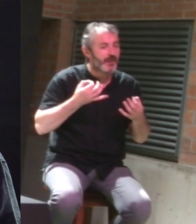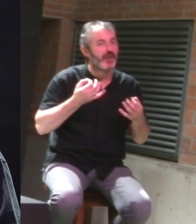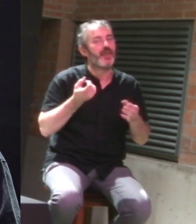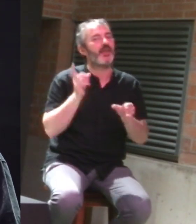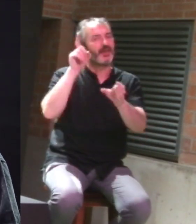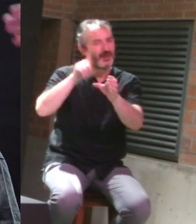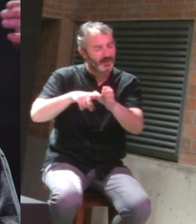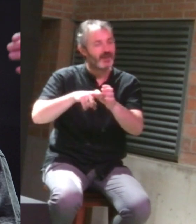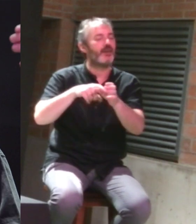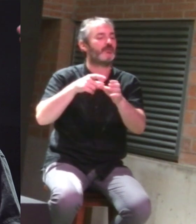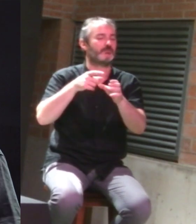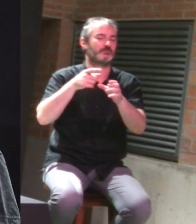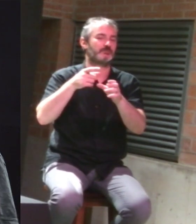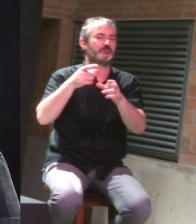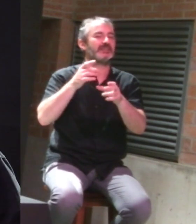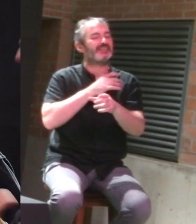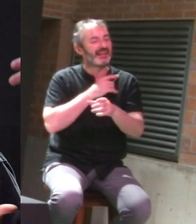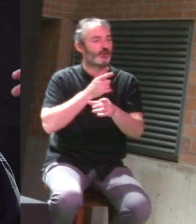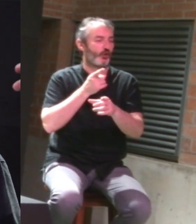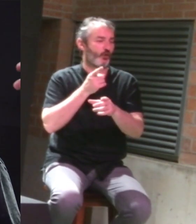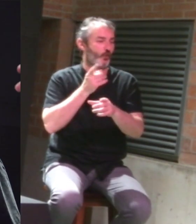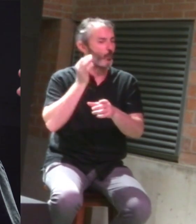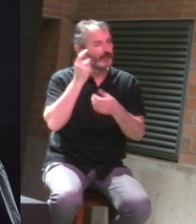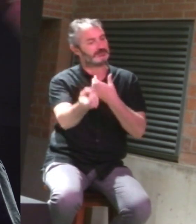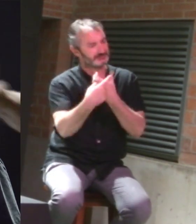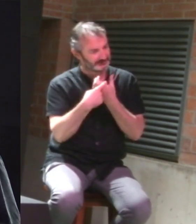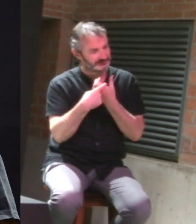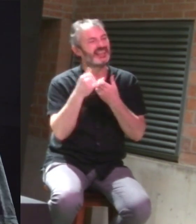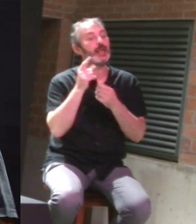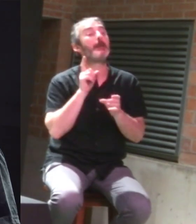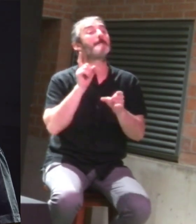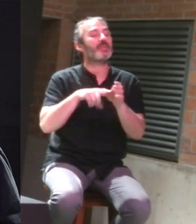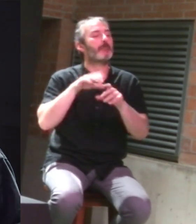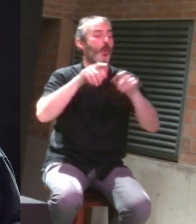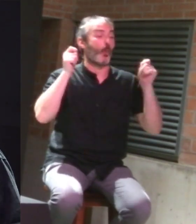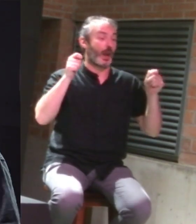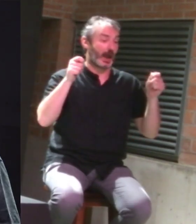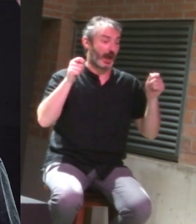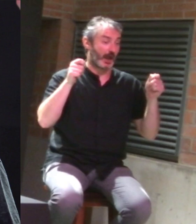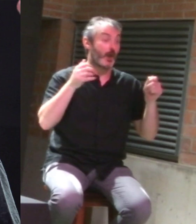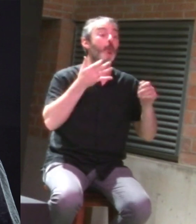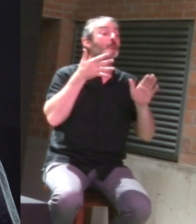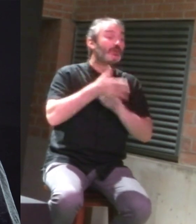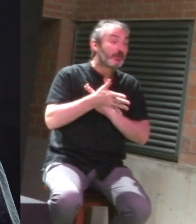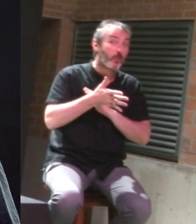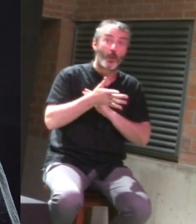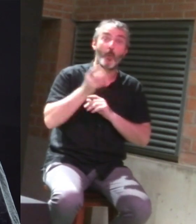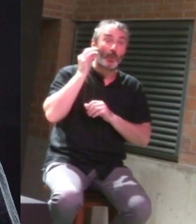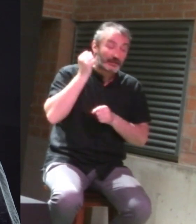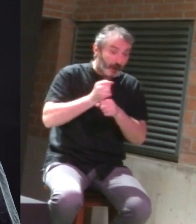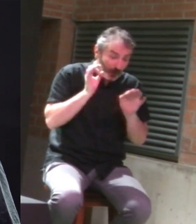sociedades obreras y que, obviamente, participaran en las huelgas, porque si no el riesgo de perderlas era muy alto.